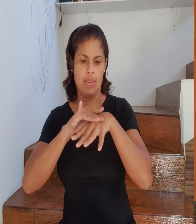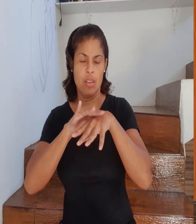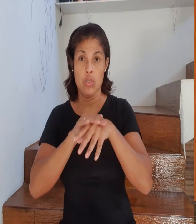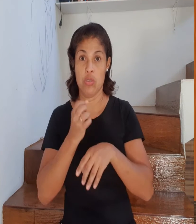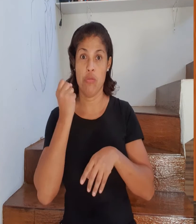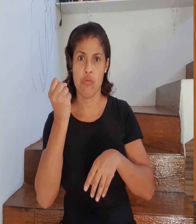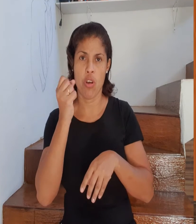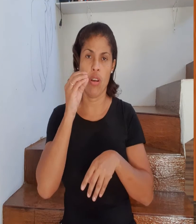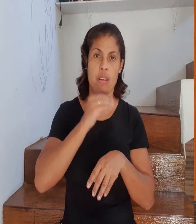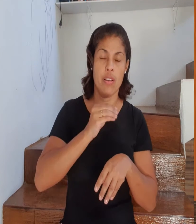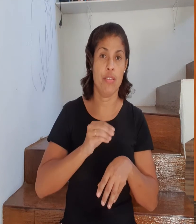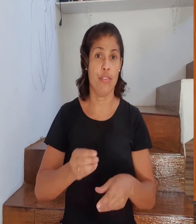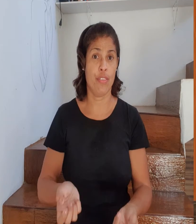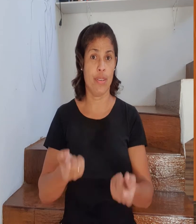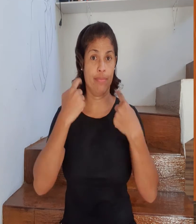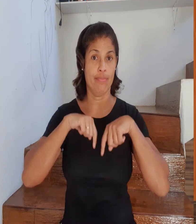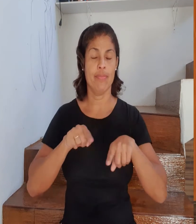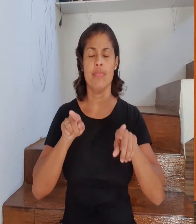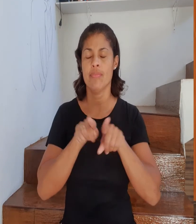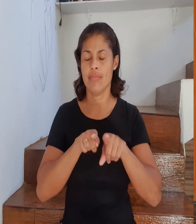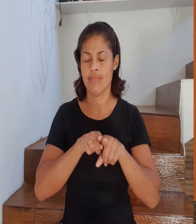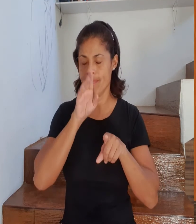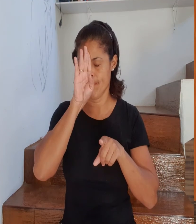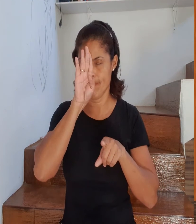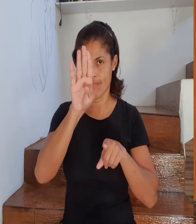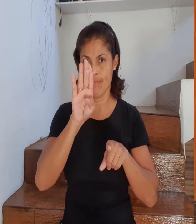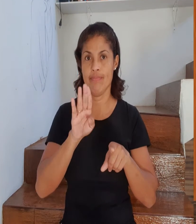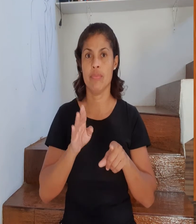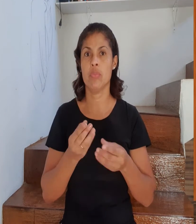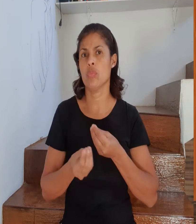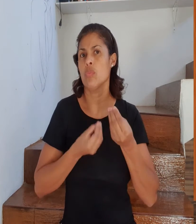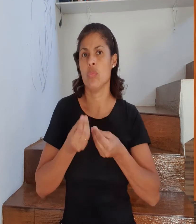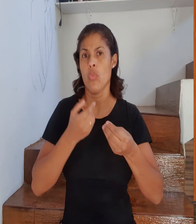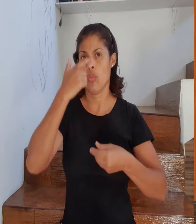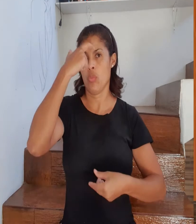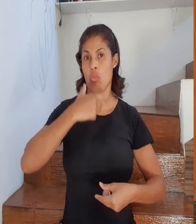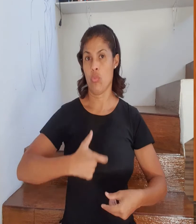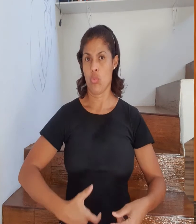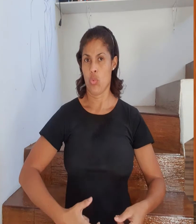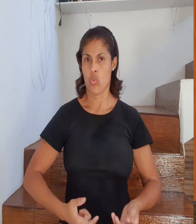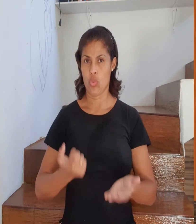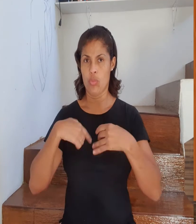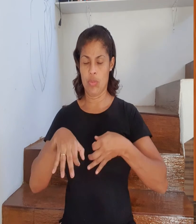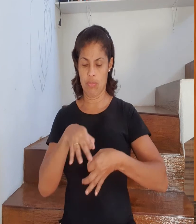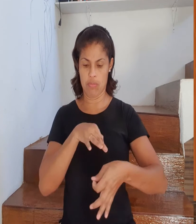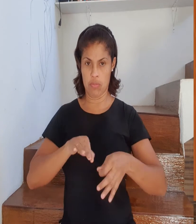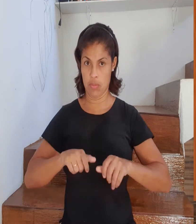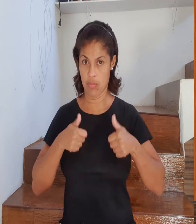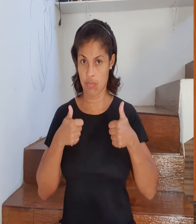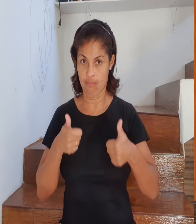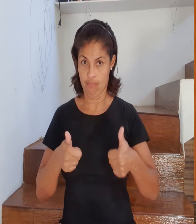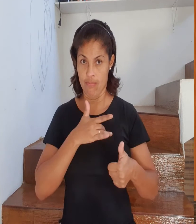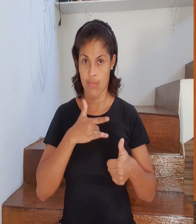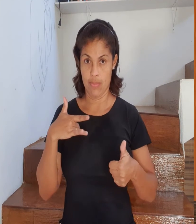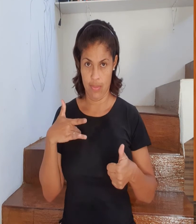a patogenicidade do micro-organismo invasor, mas principalmente da integridade do sistema imune do